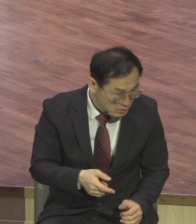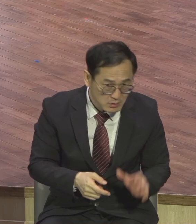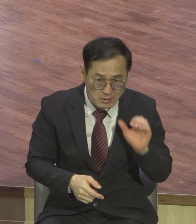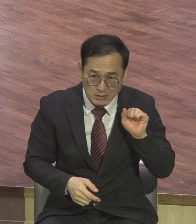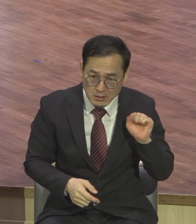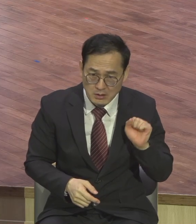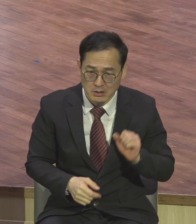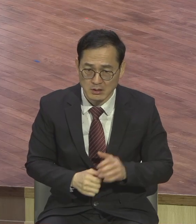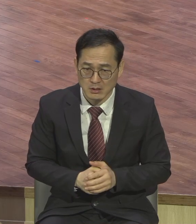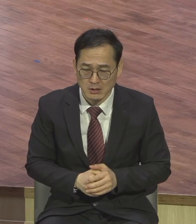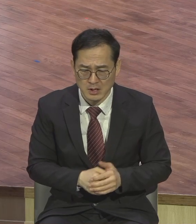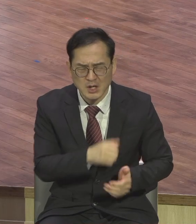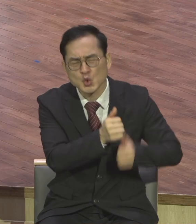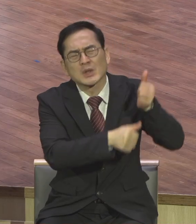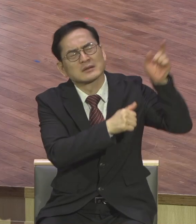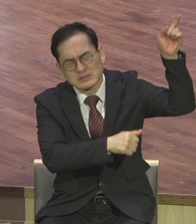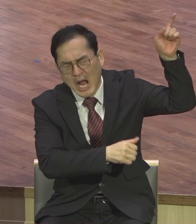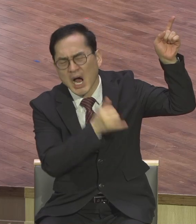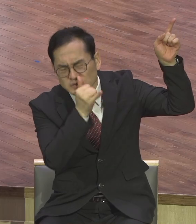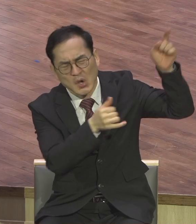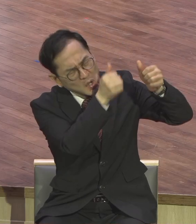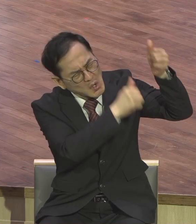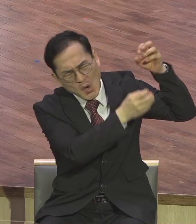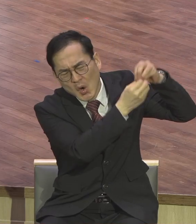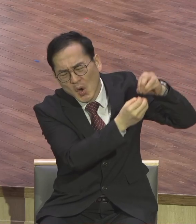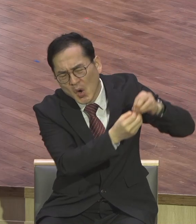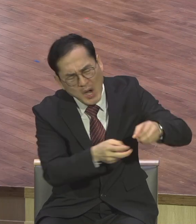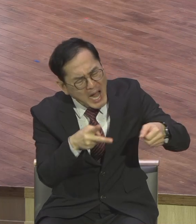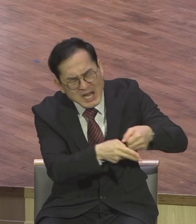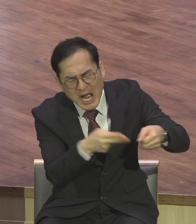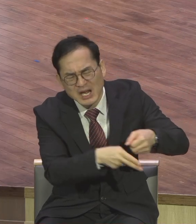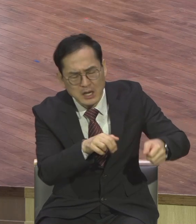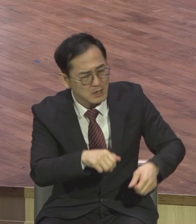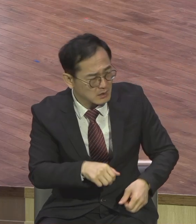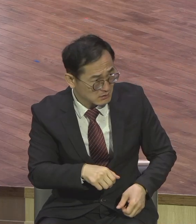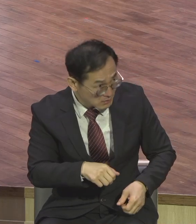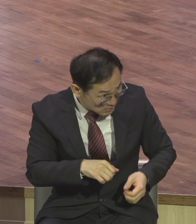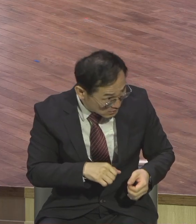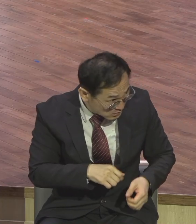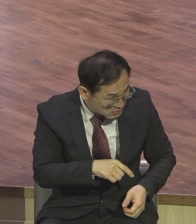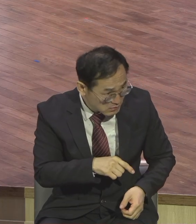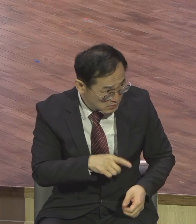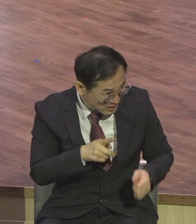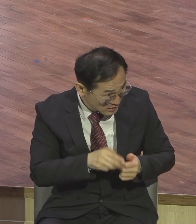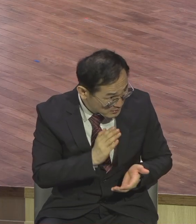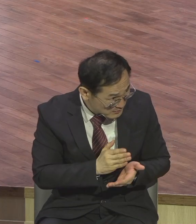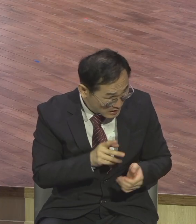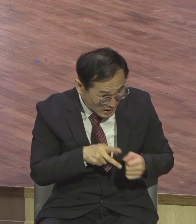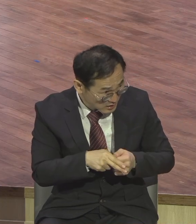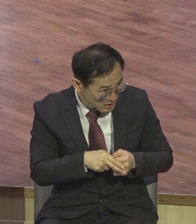우리 조상 때부터 그래 왔어. 이 전통을 말하니까 헷갈리는 거요.